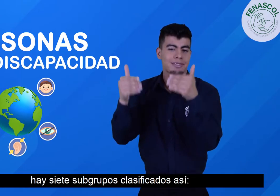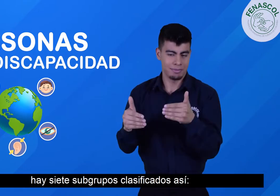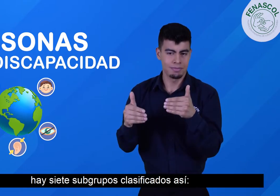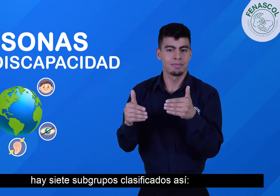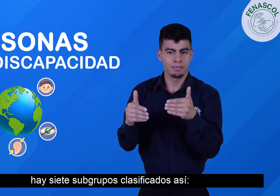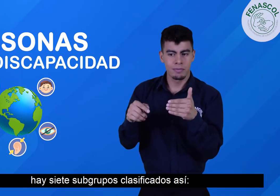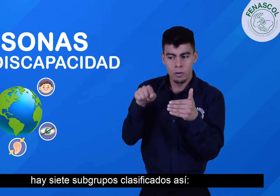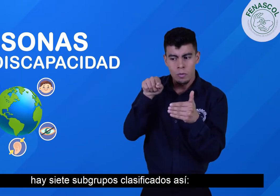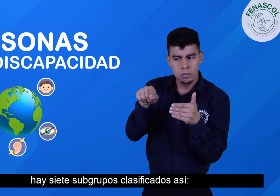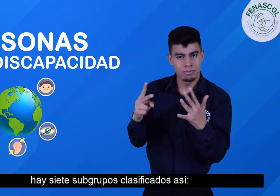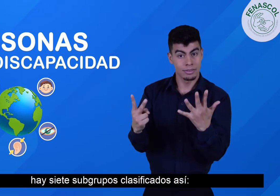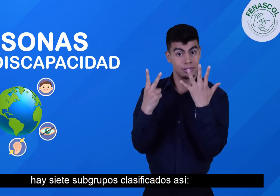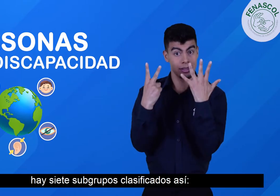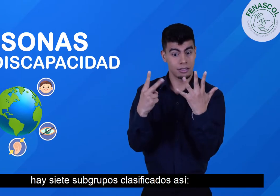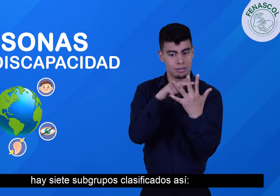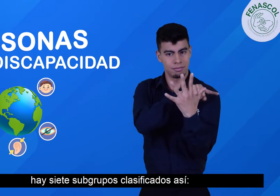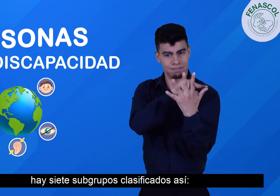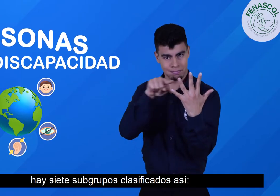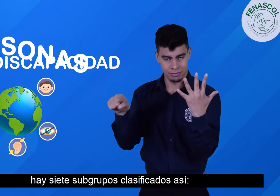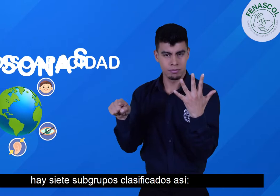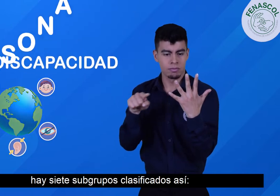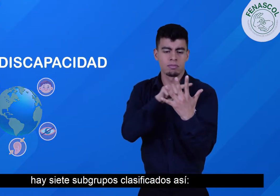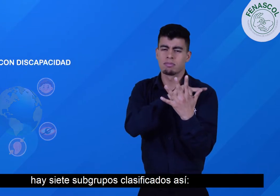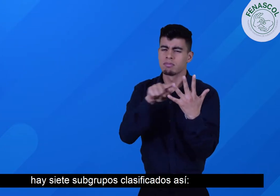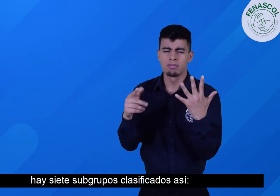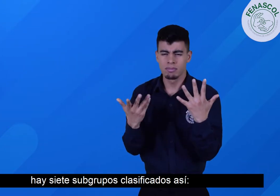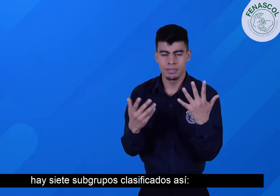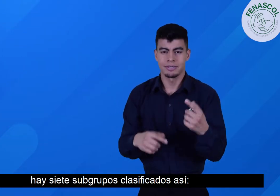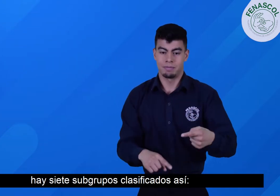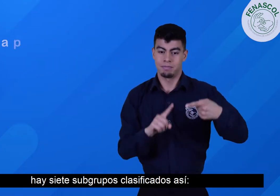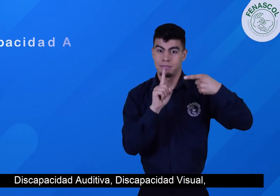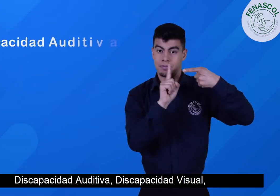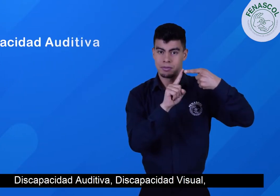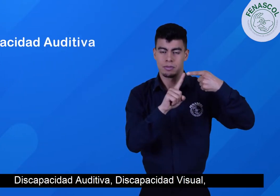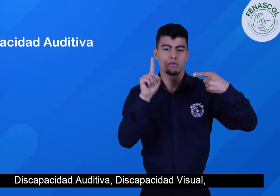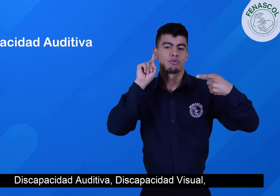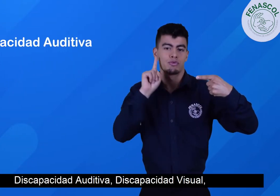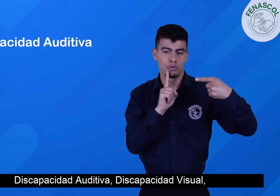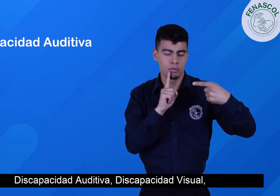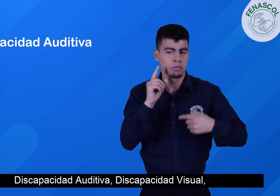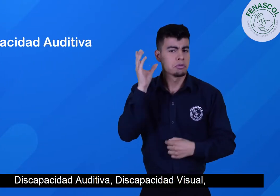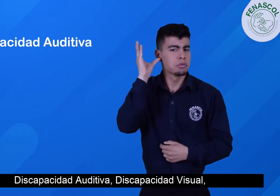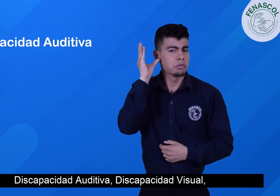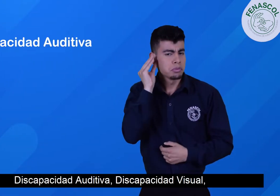siete subgrupos clasificados así discapacidad auditiva